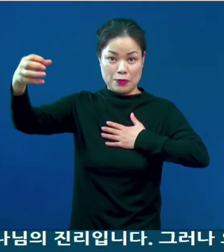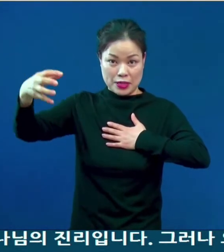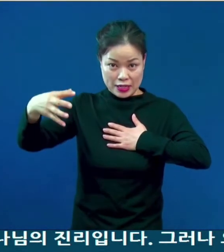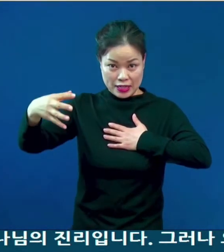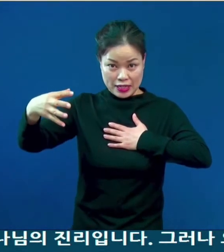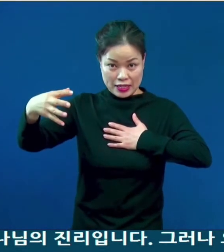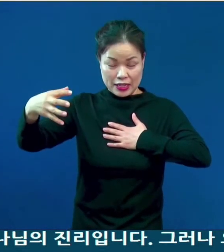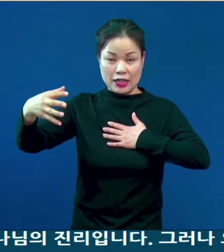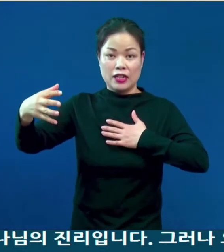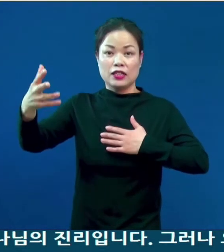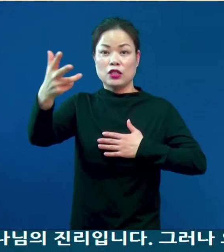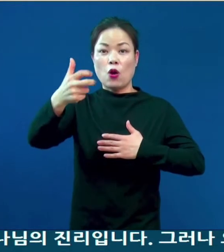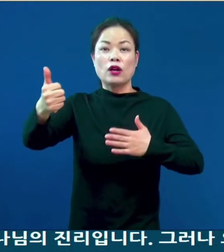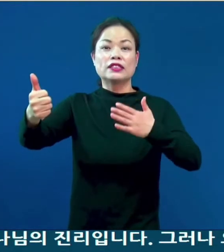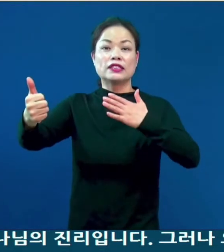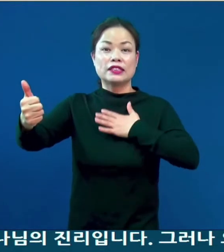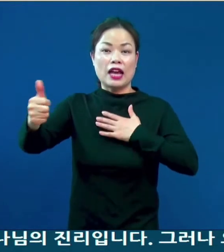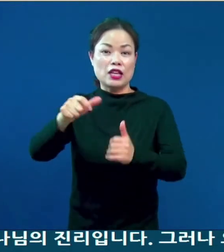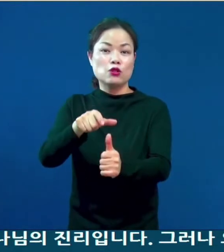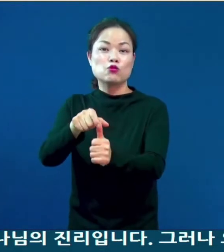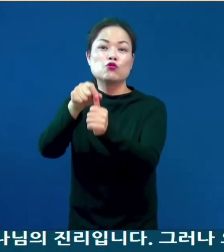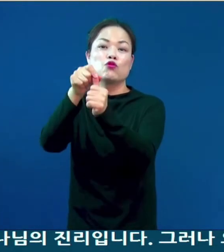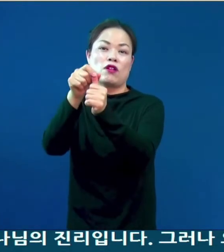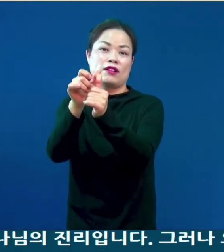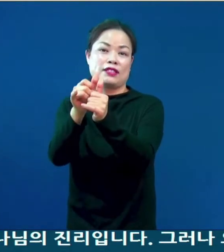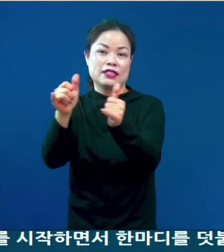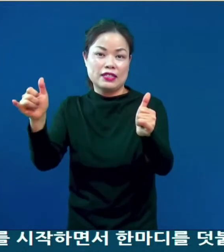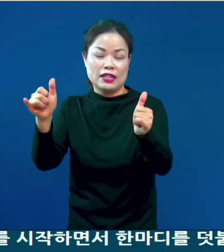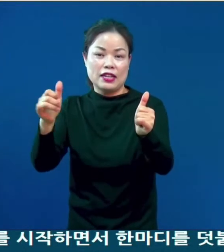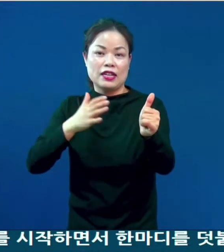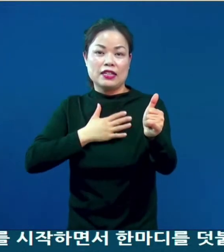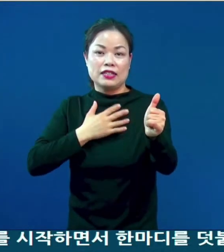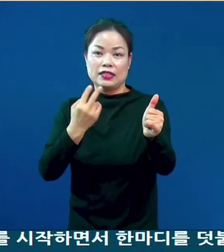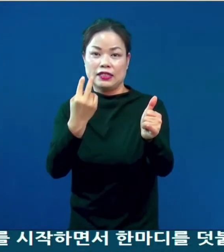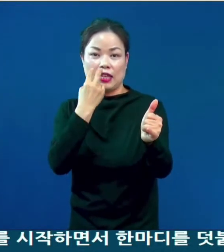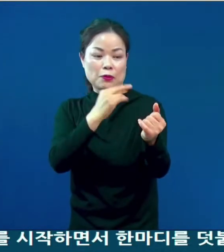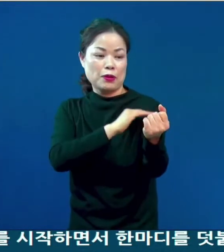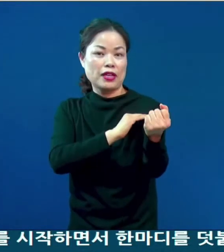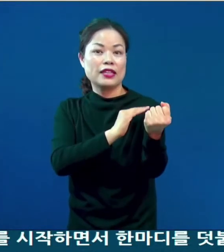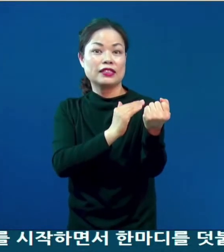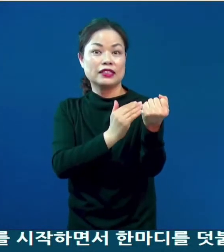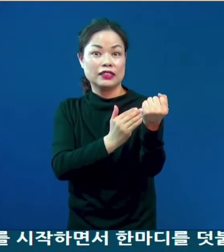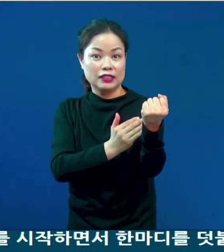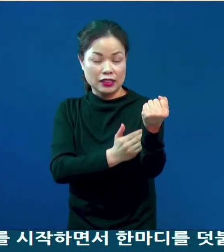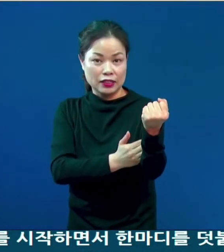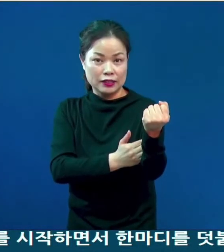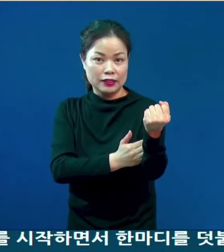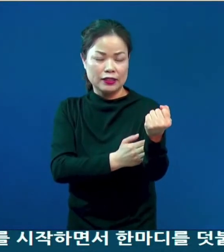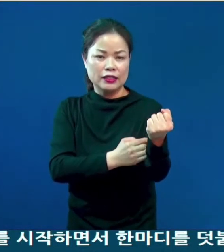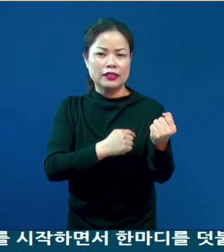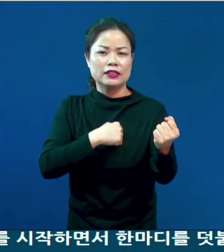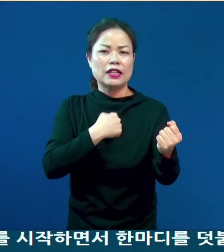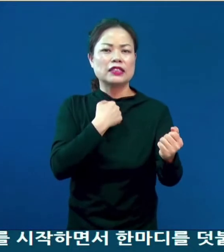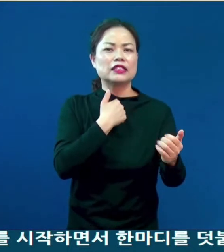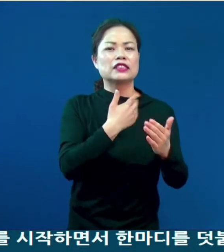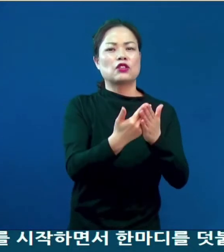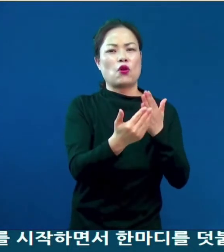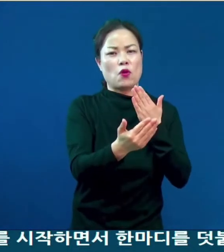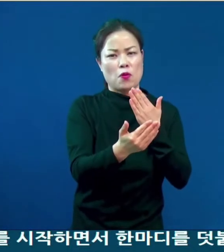여호와가 나의 구원, 여호와가 나의 생명의 능력이라고 자신이